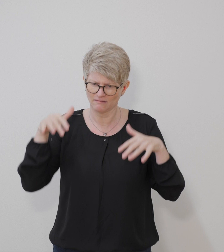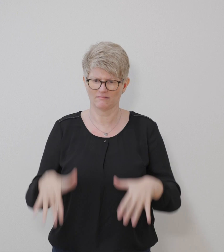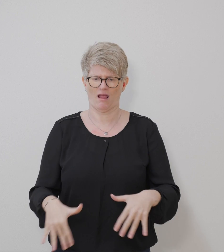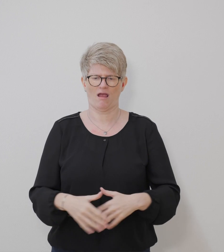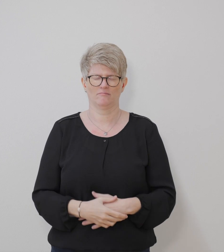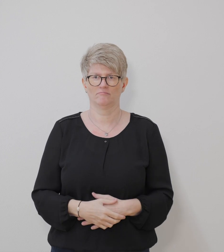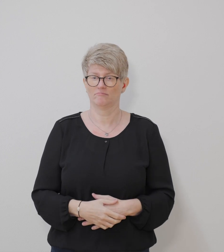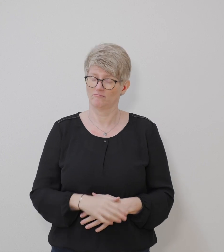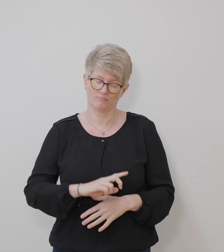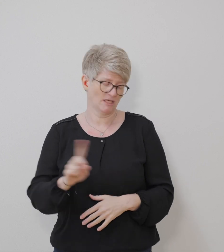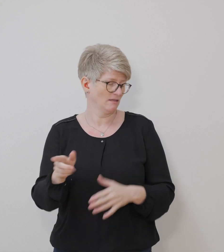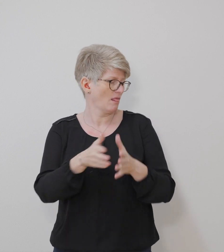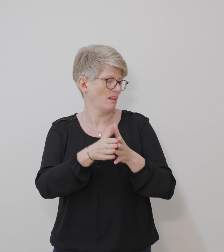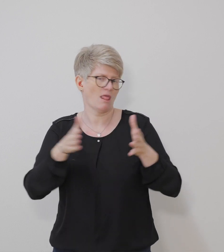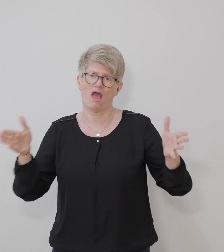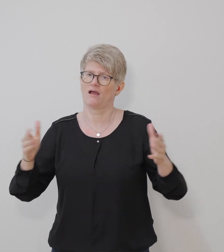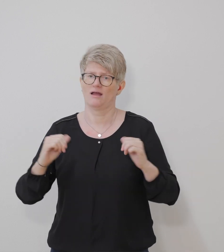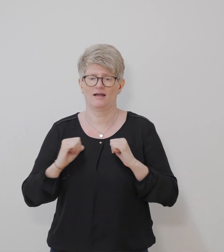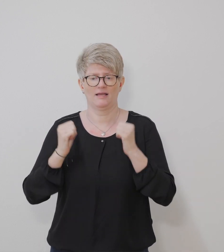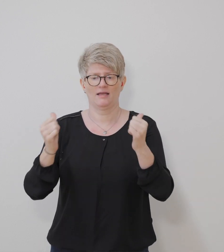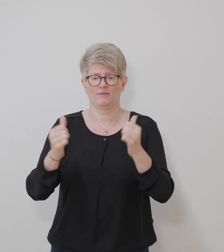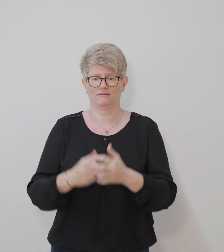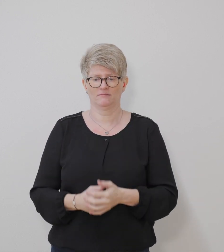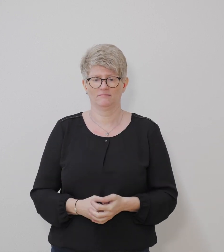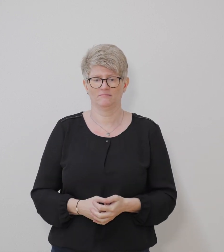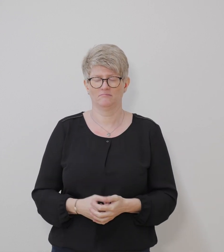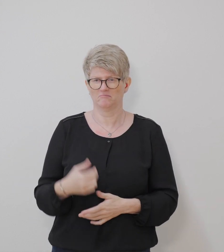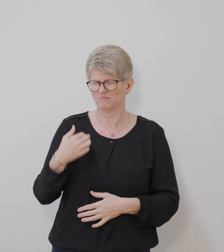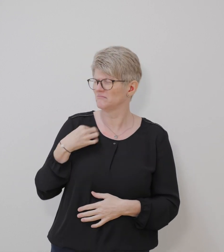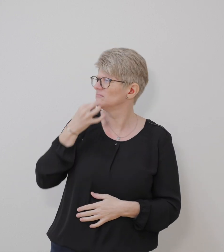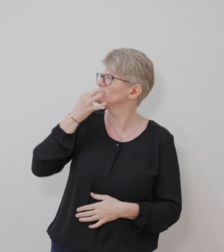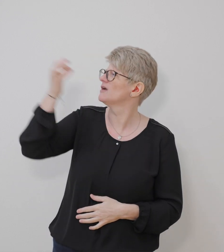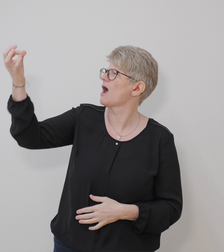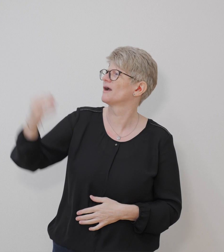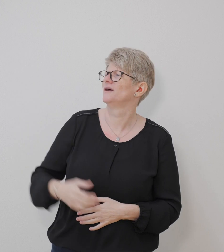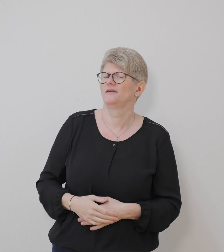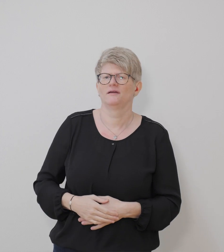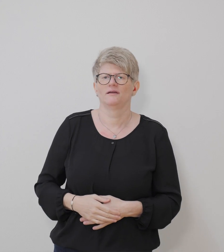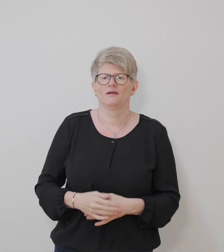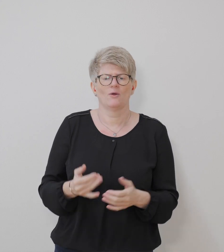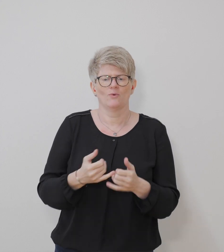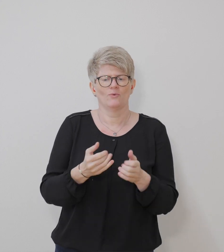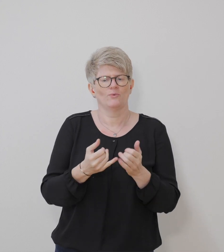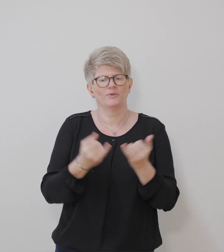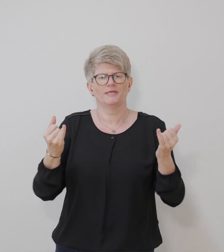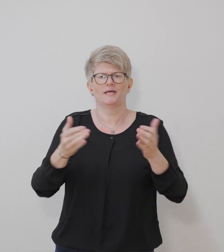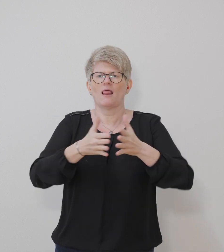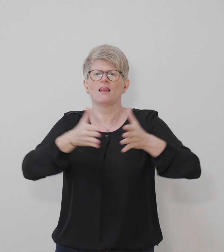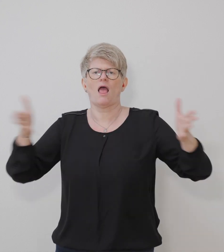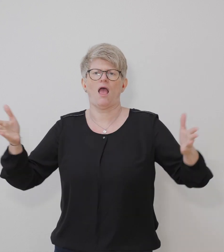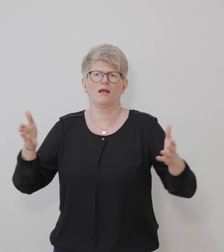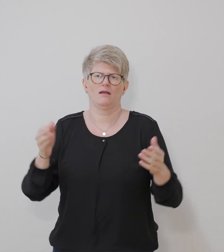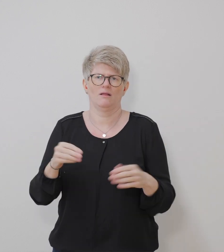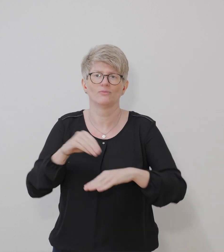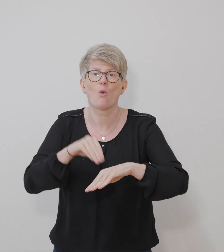Jetzt fühle ich mich wie in einem Gang mit hohen Mauern, rechts und links. Zurück kann ich nicht,